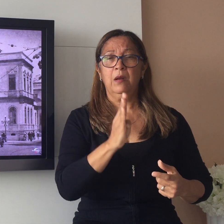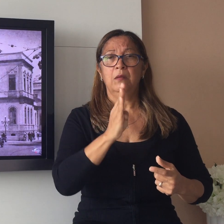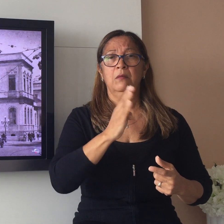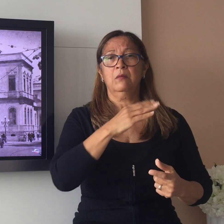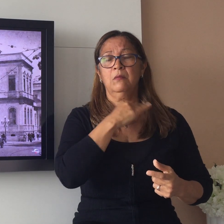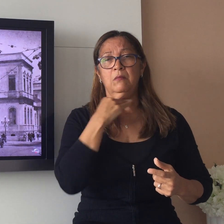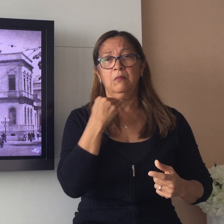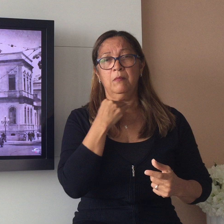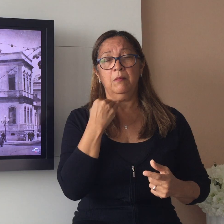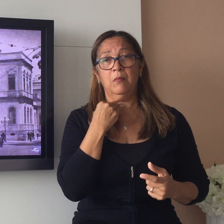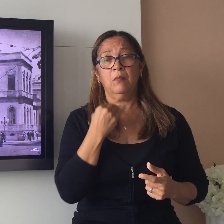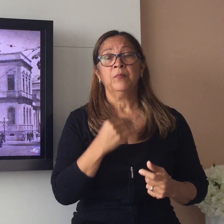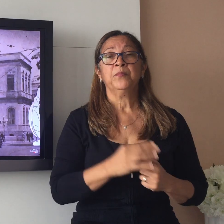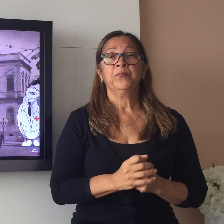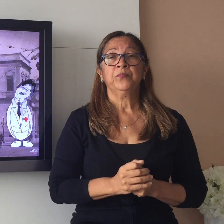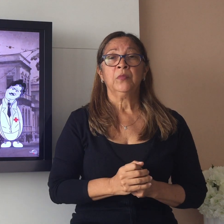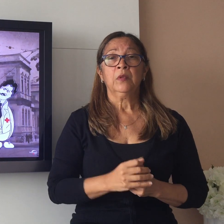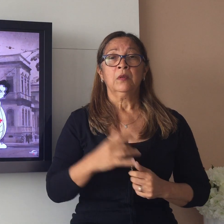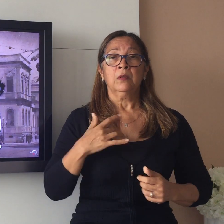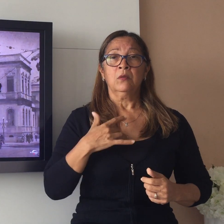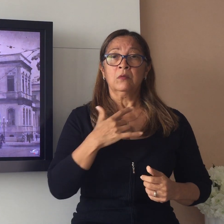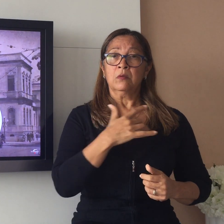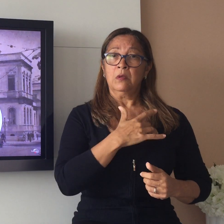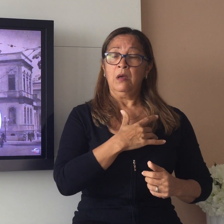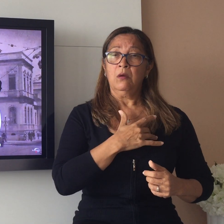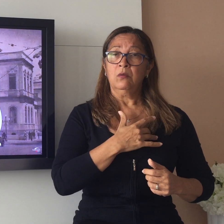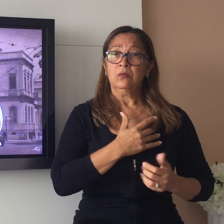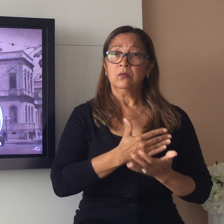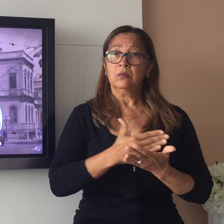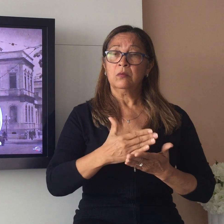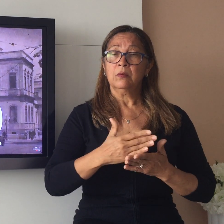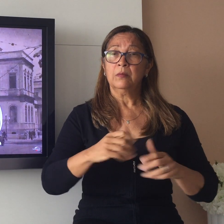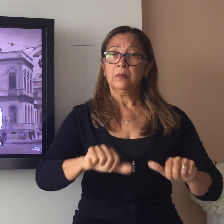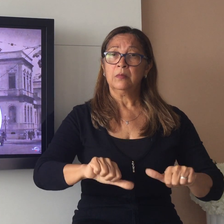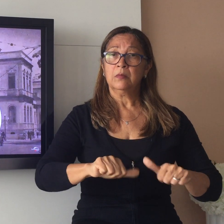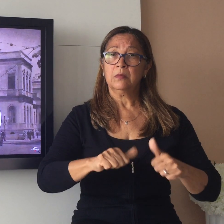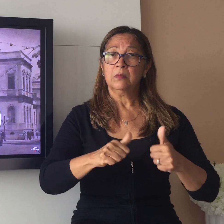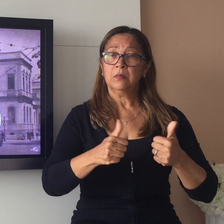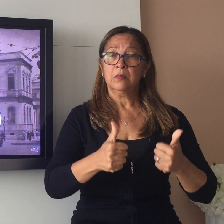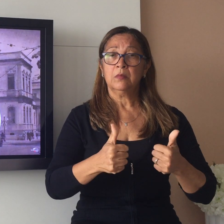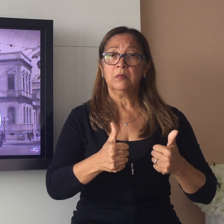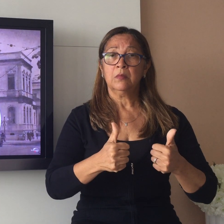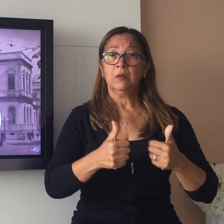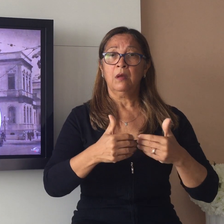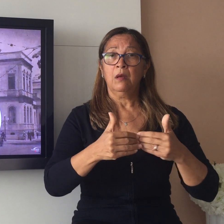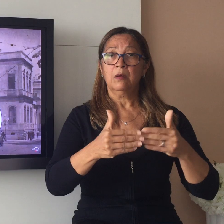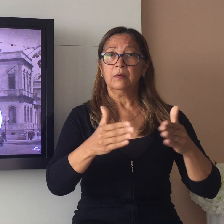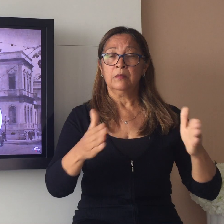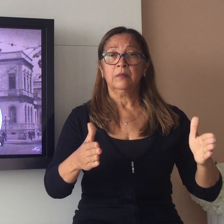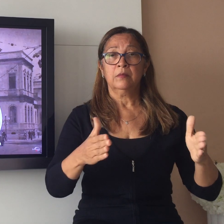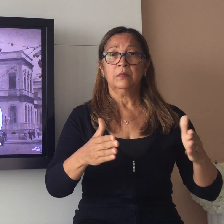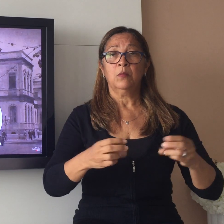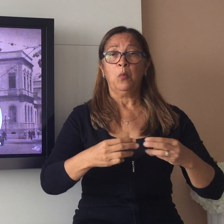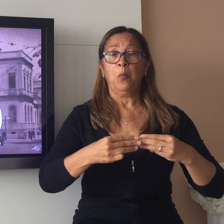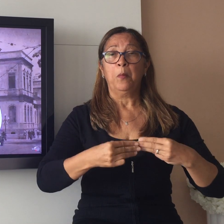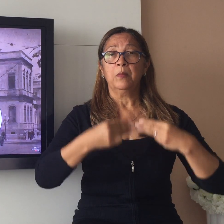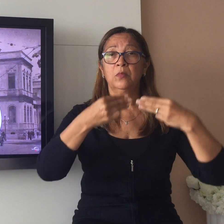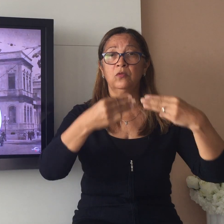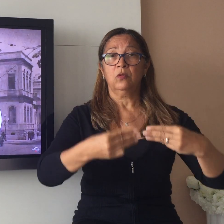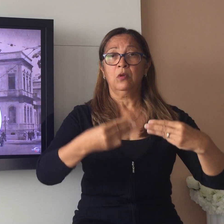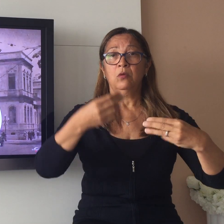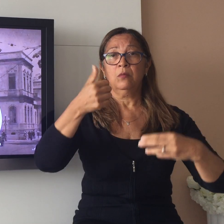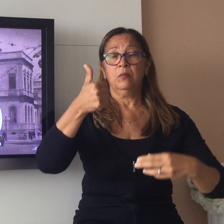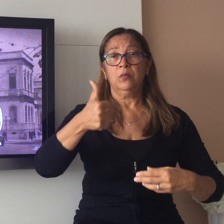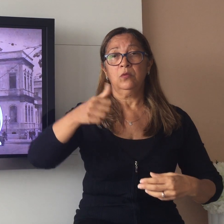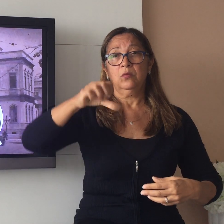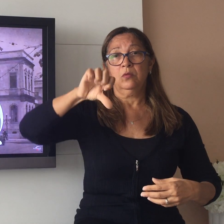Só então, a saúde pública começa a ser levada a sério no Brasil, o que levaria à criação de um ministério em